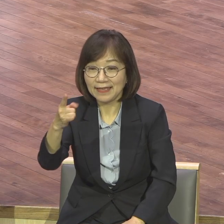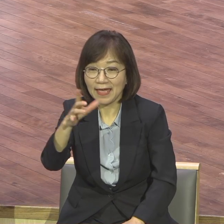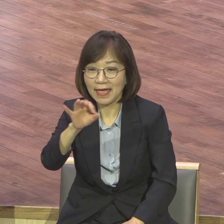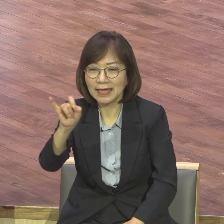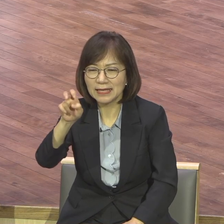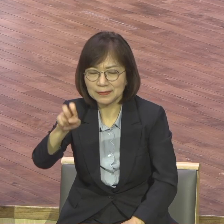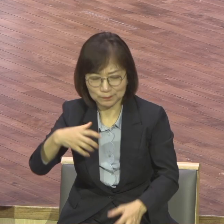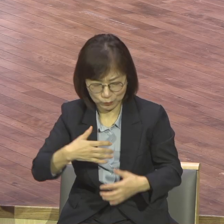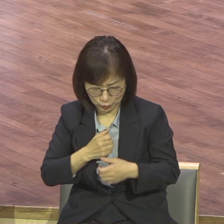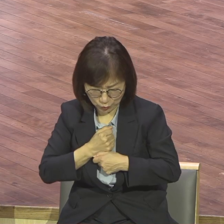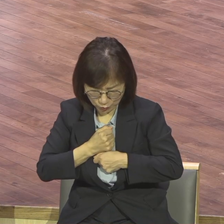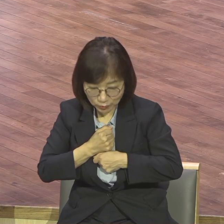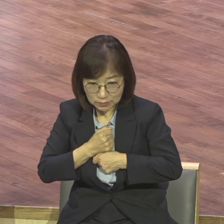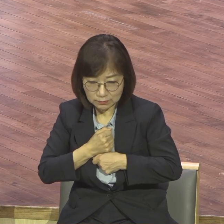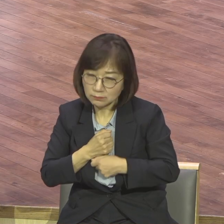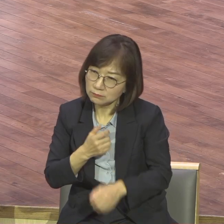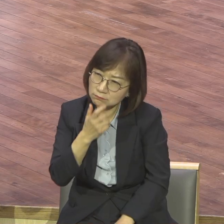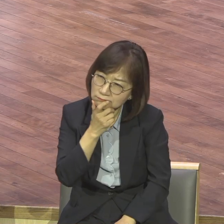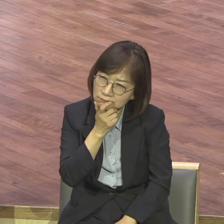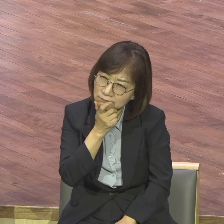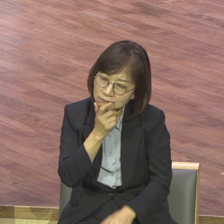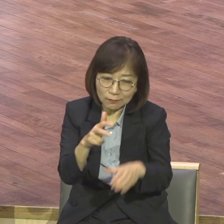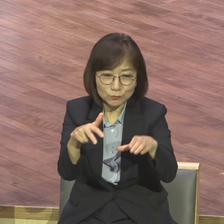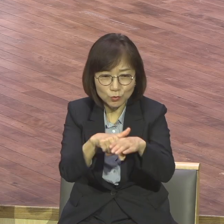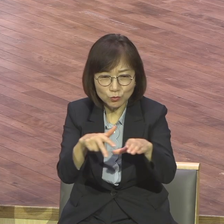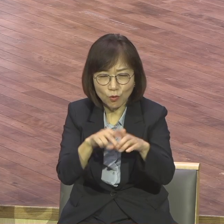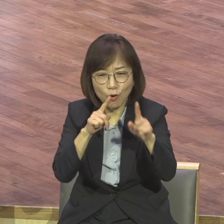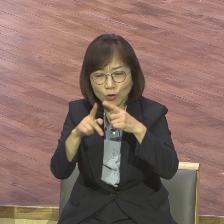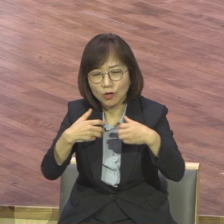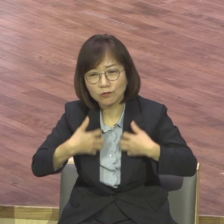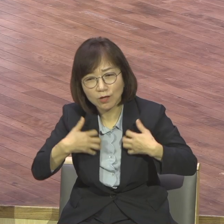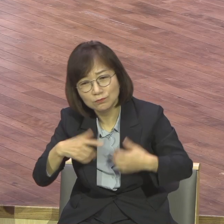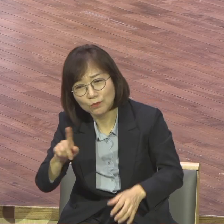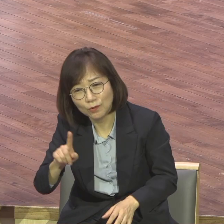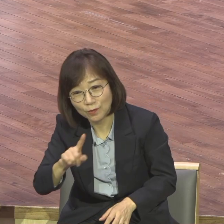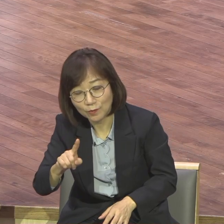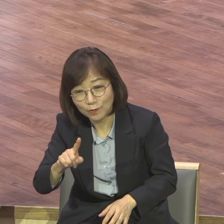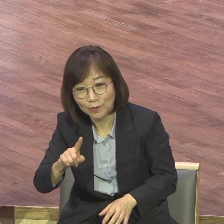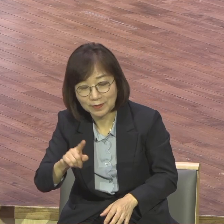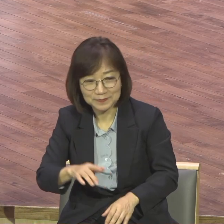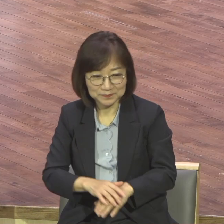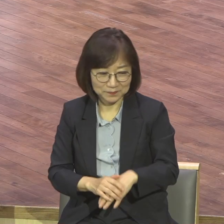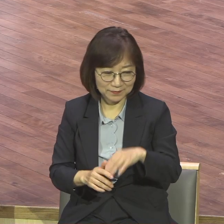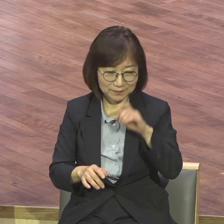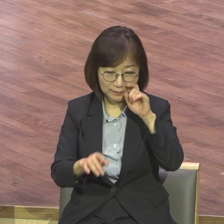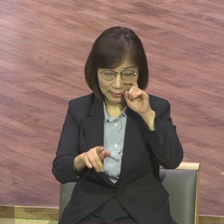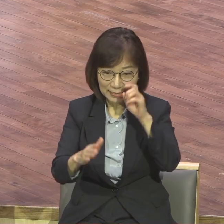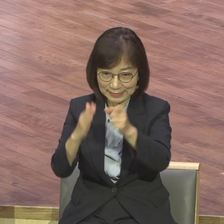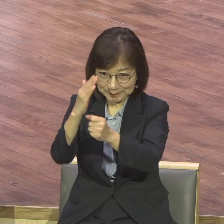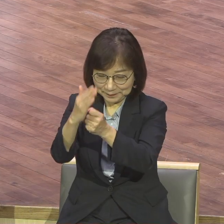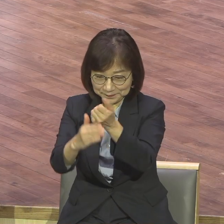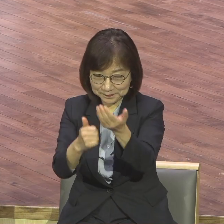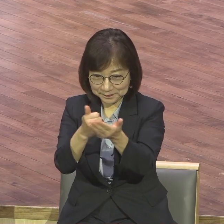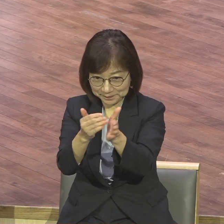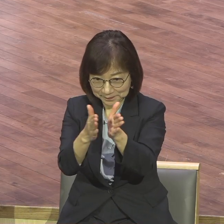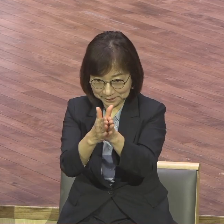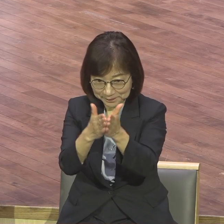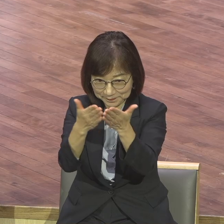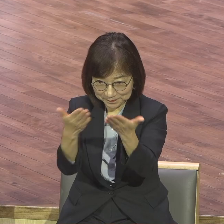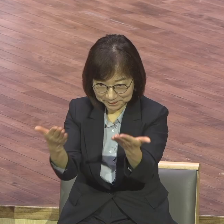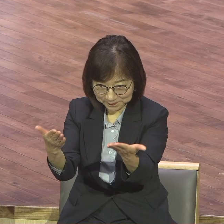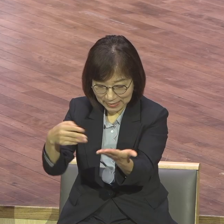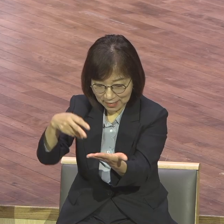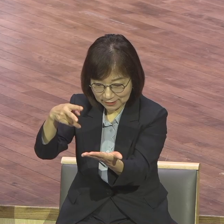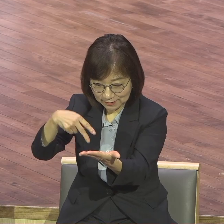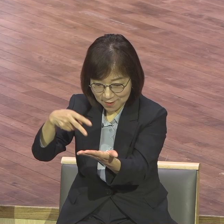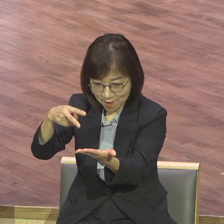역설했습니다. 종교적 언어 게임이란 말이 무슨 말입니까? 잘 들으세요. 성경을 읽으면